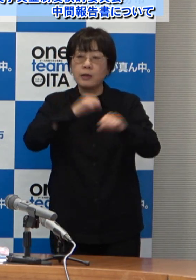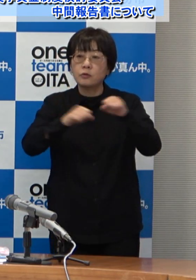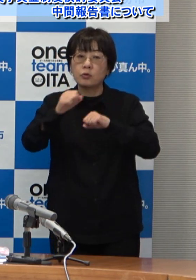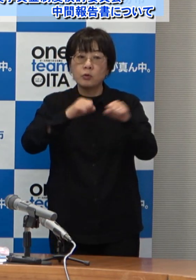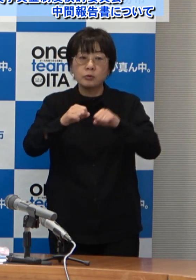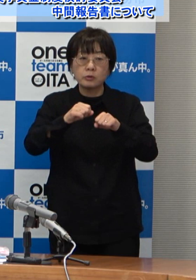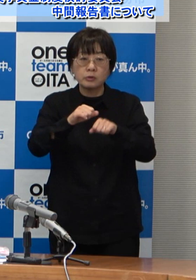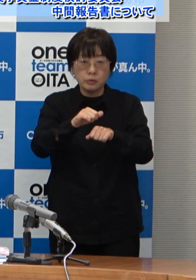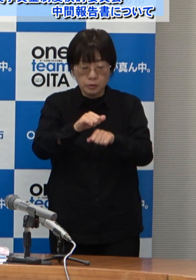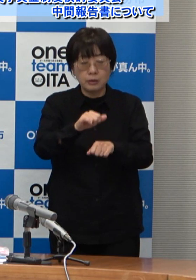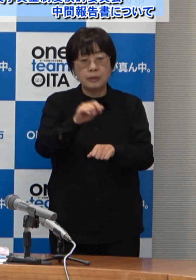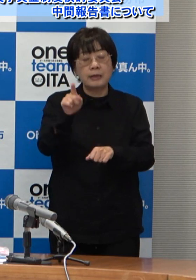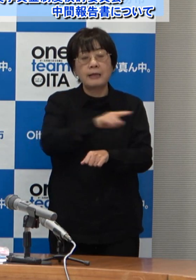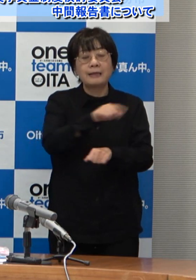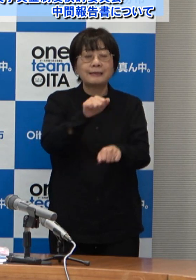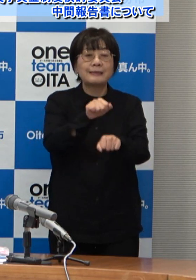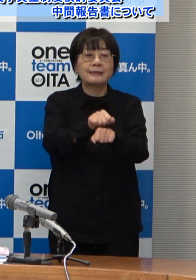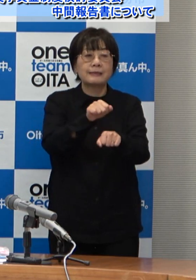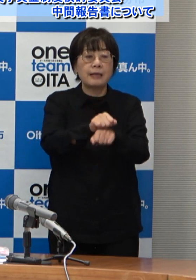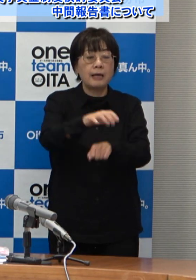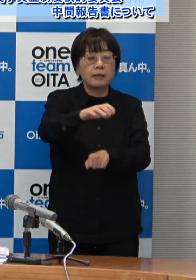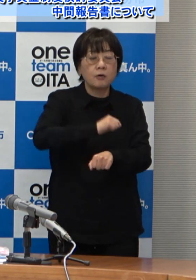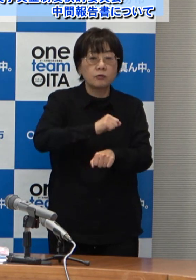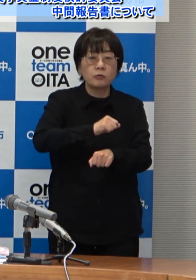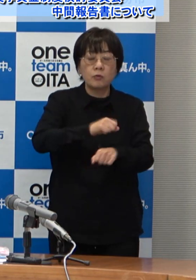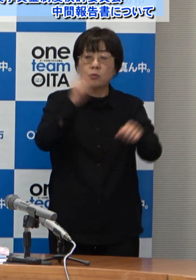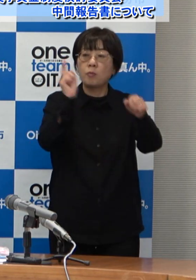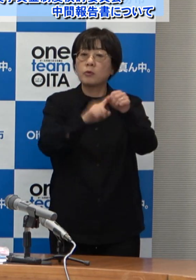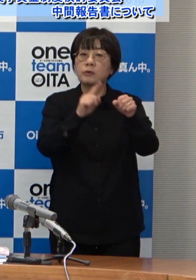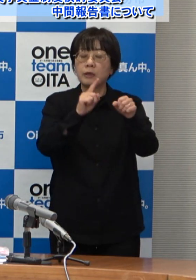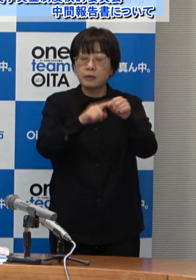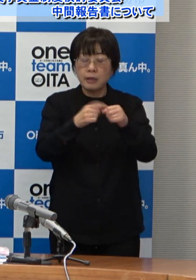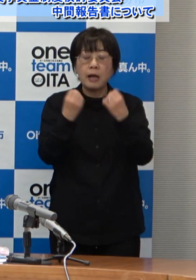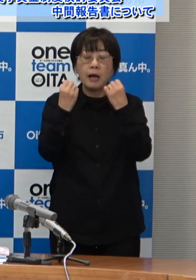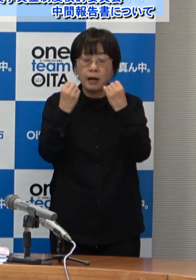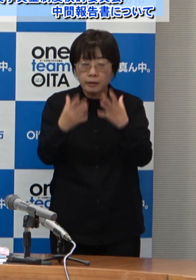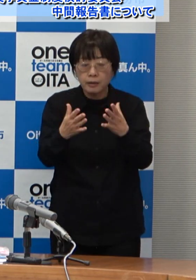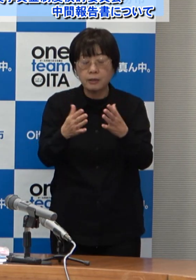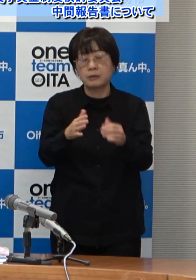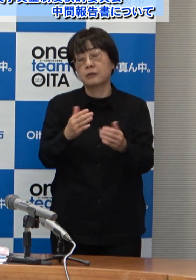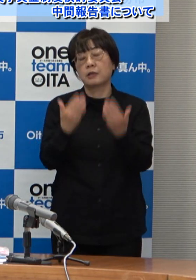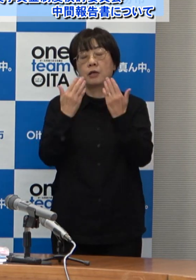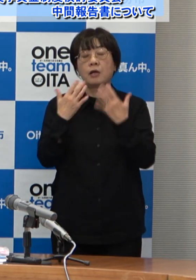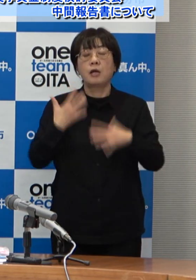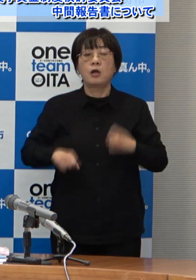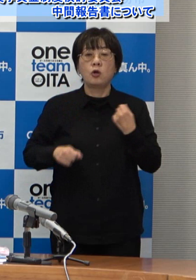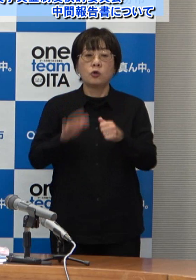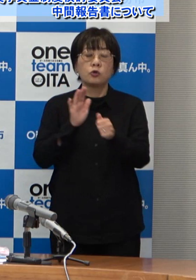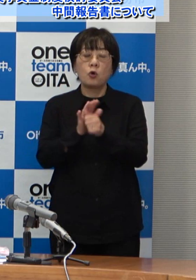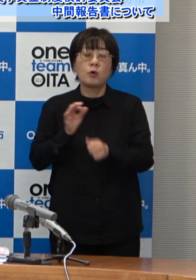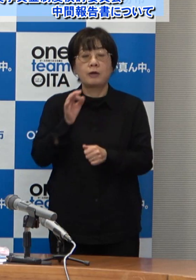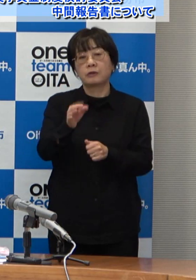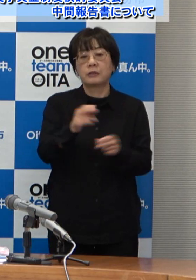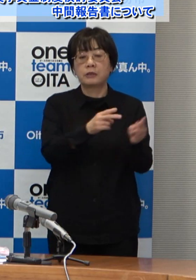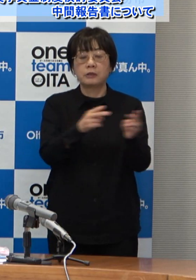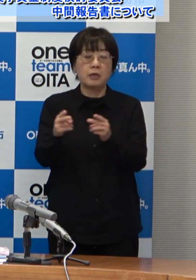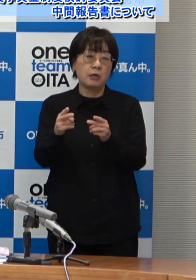政確保を目的とした新たな小学資金制度の導入に向けてえ行っているわけ